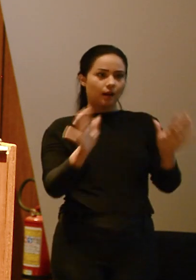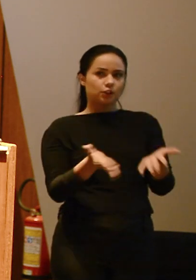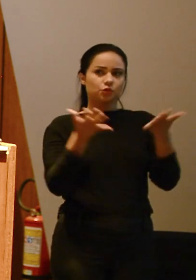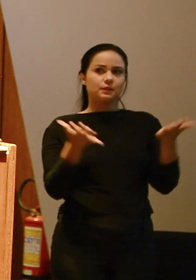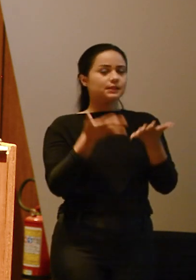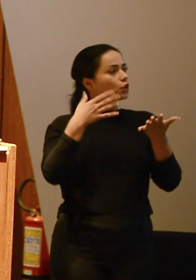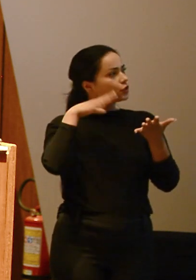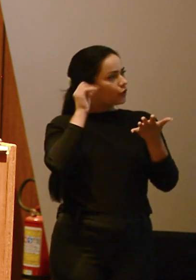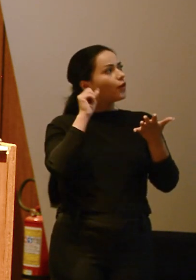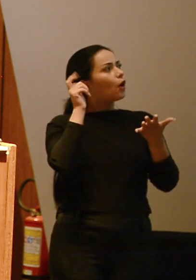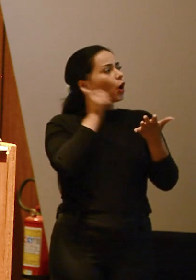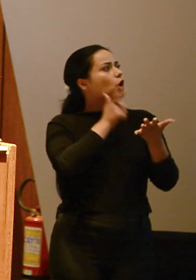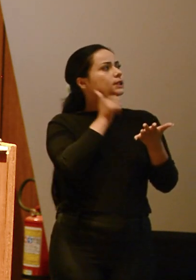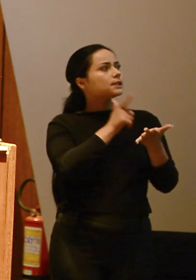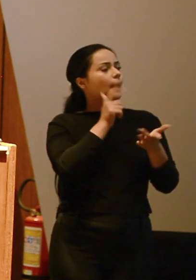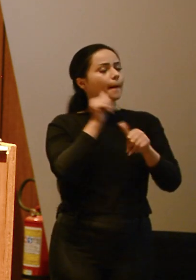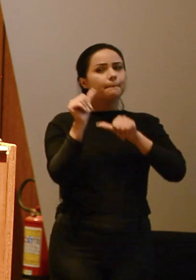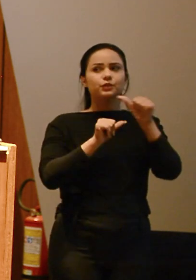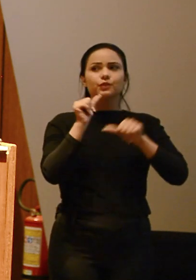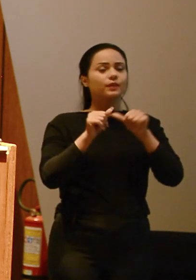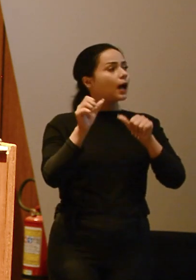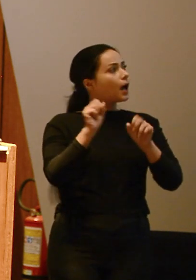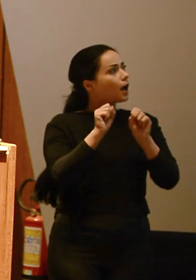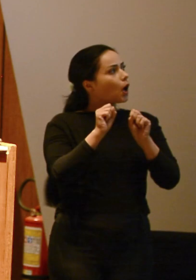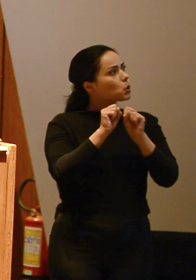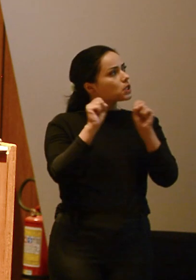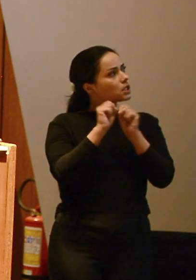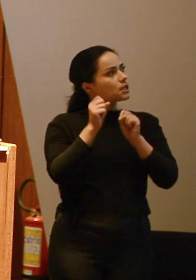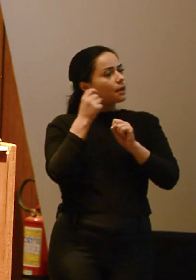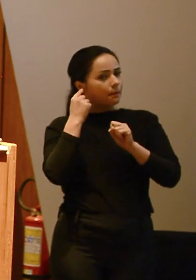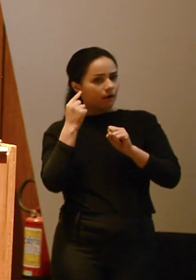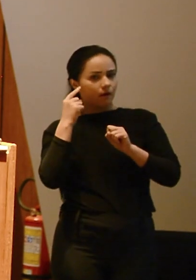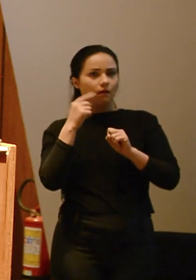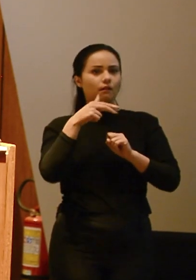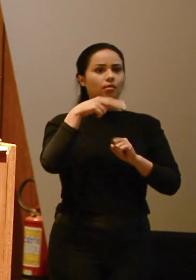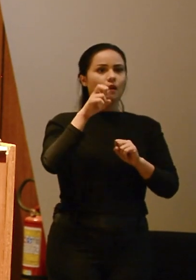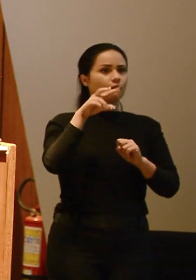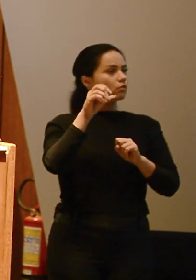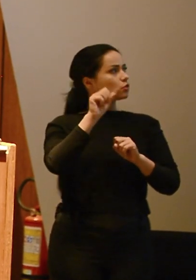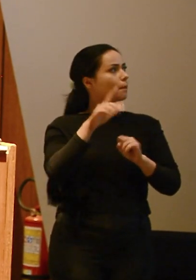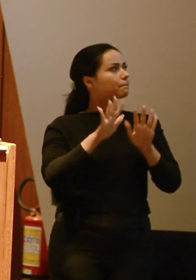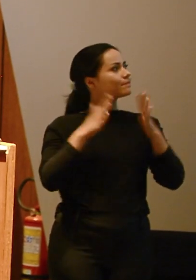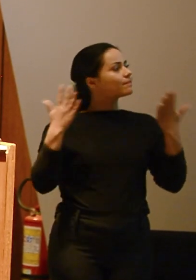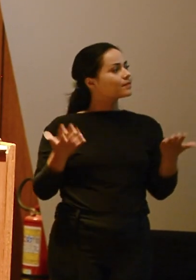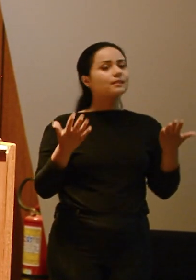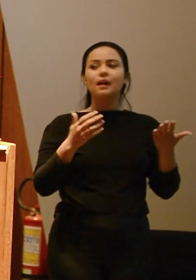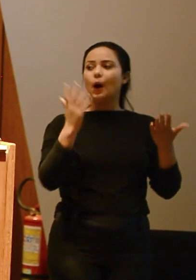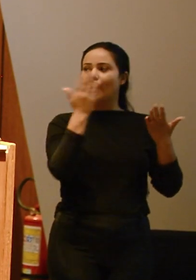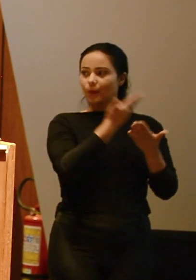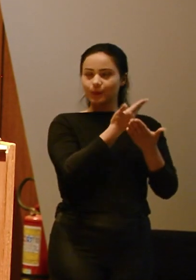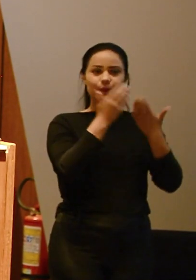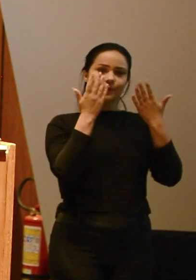estimulação auditiva, a gente consegue modificar o sistema nervoso, tá? Então, era isso que eu queria passar